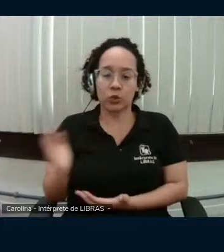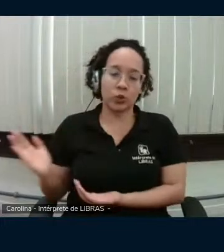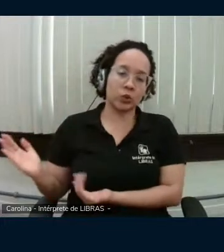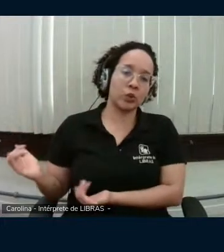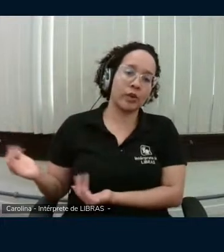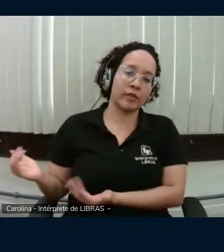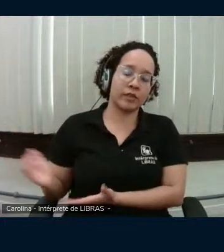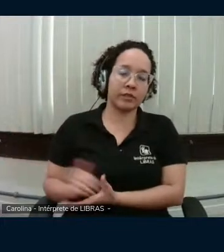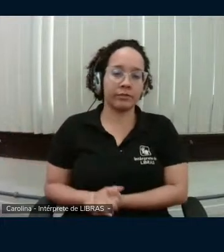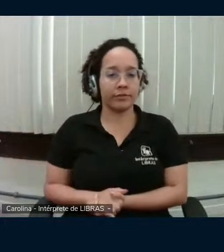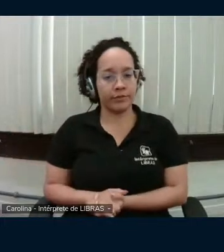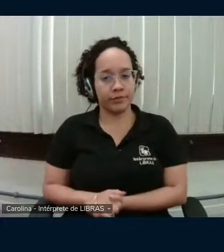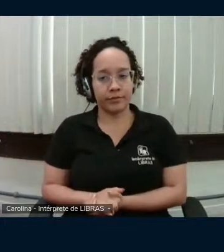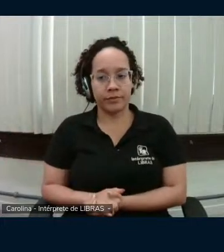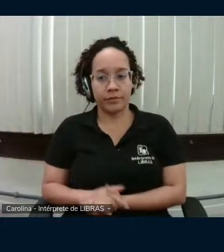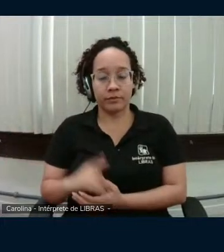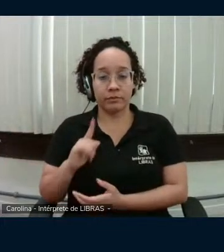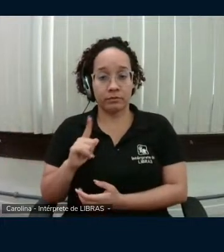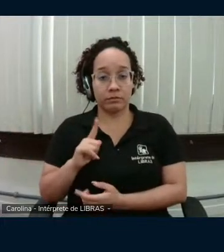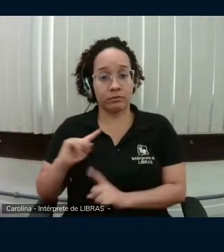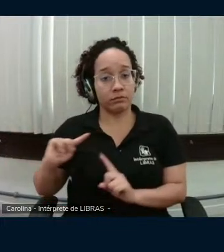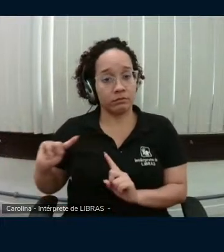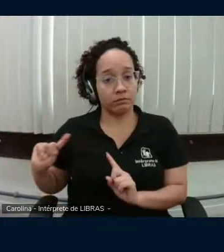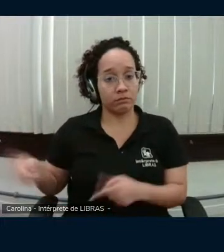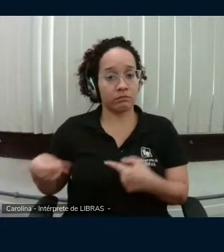da informação nos traz um desafio.